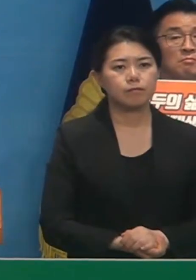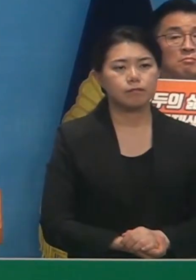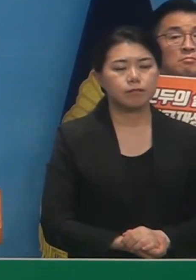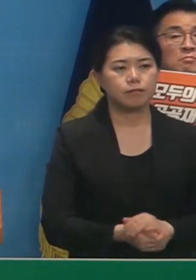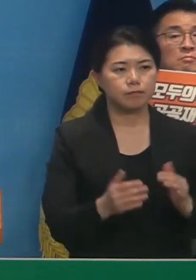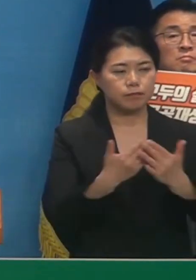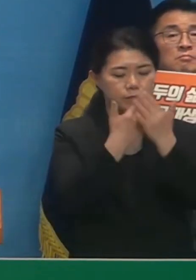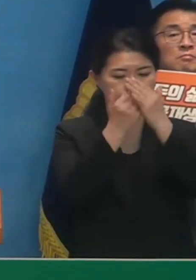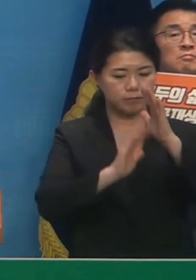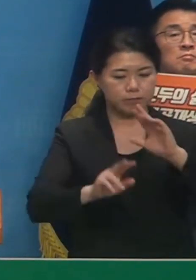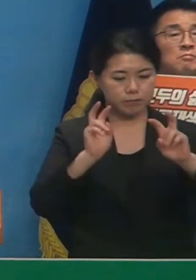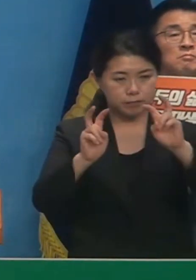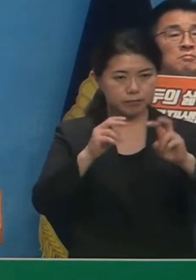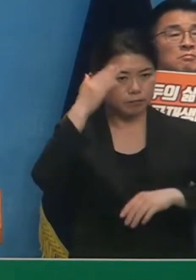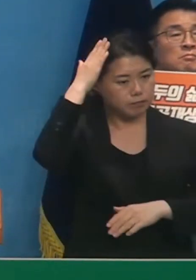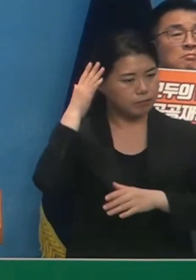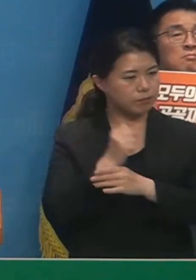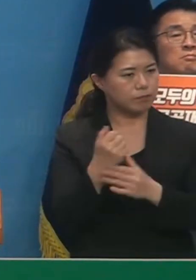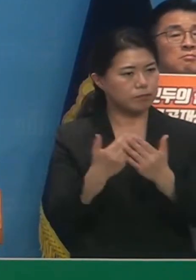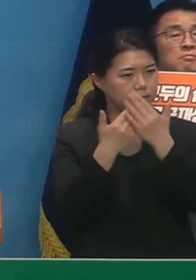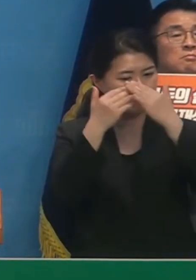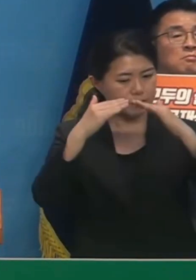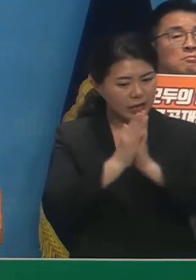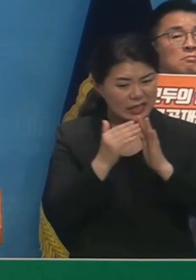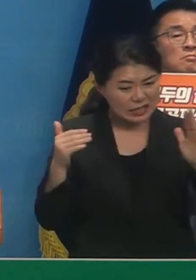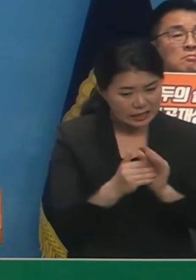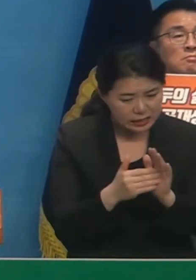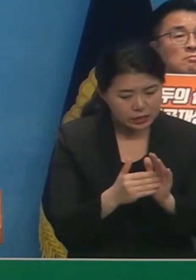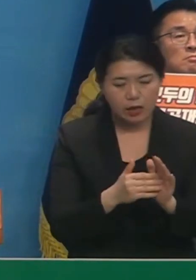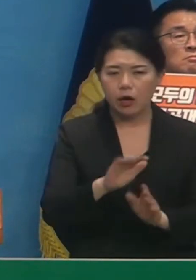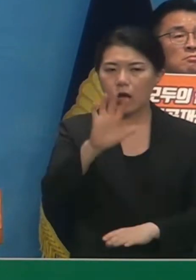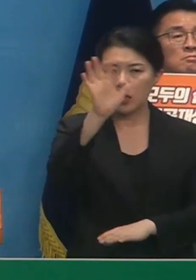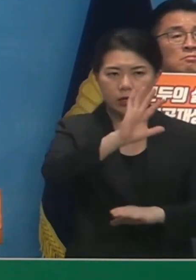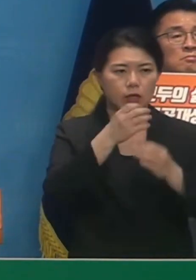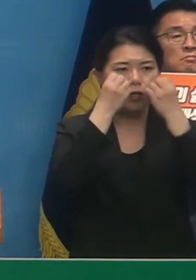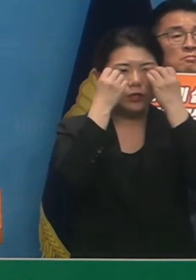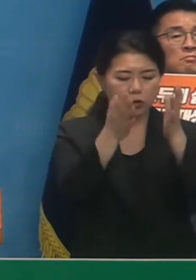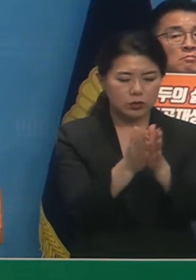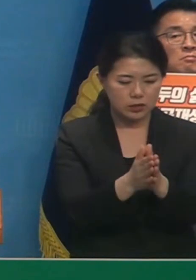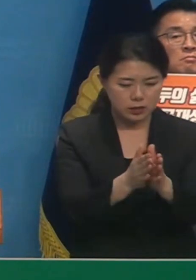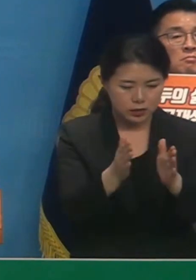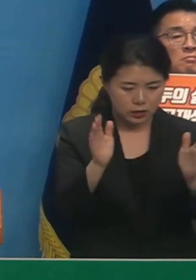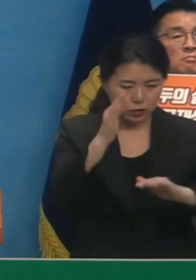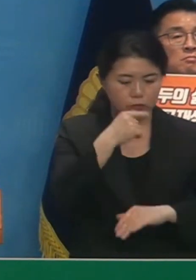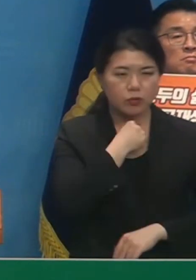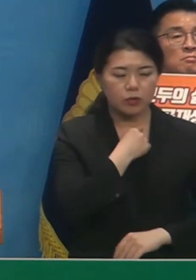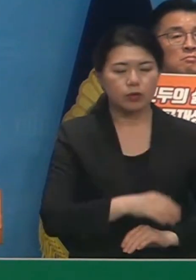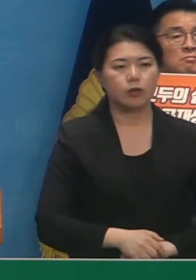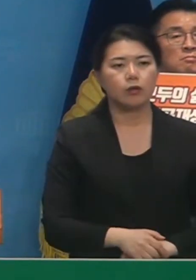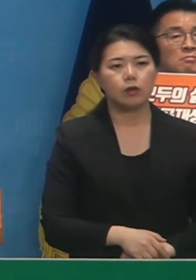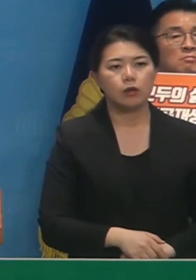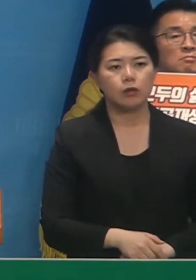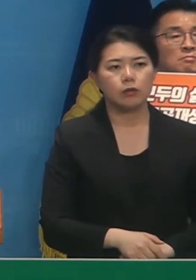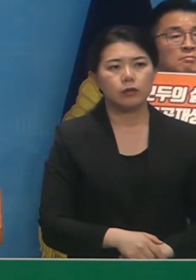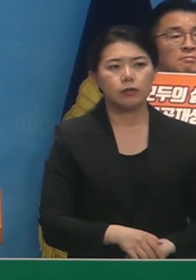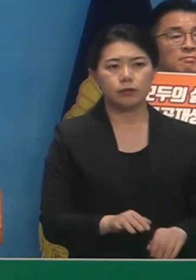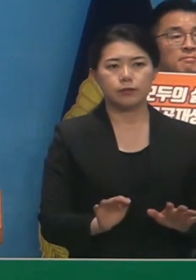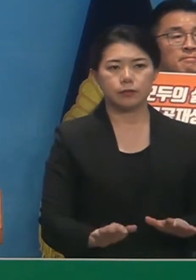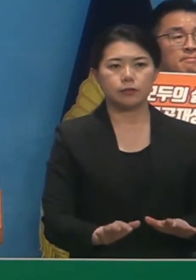발전 공기업의 석탄화력 폐지는 끝이 아니라 새로운 출발이어야 합니다.